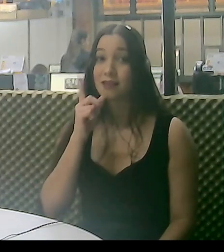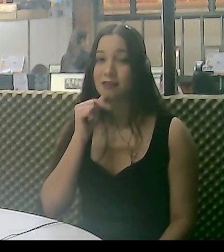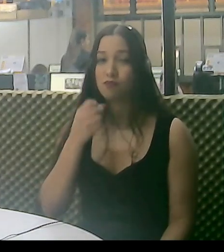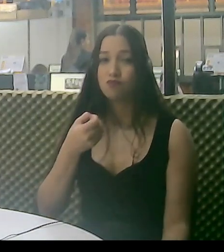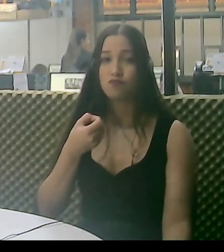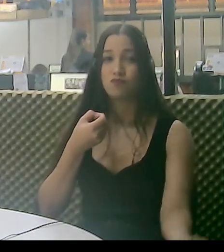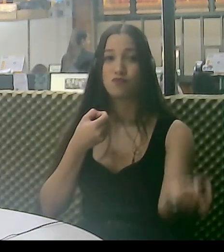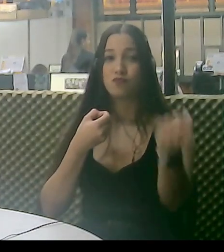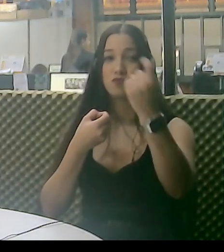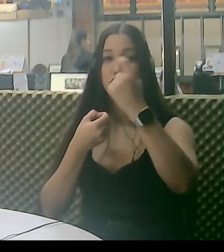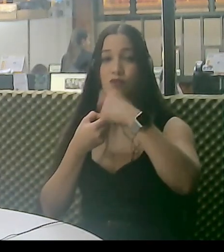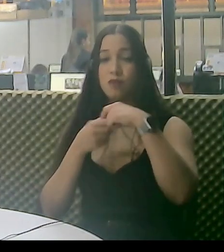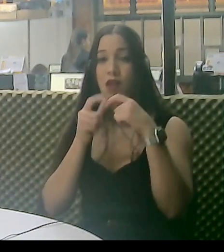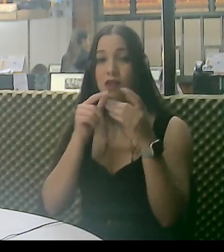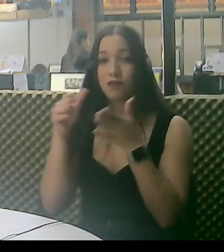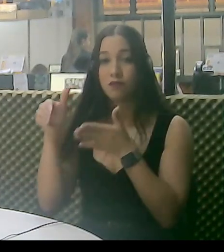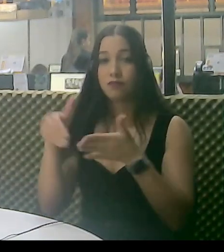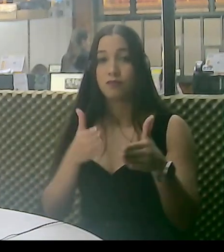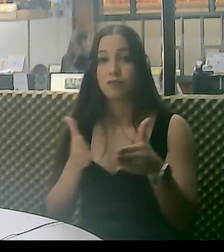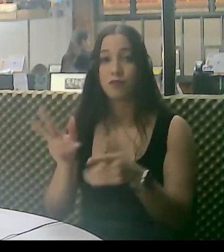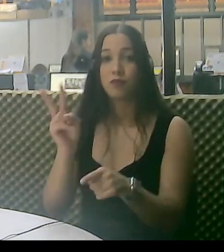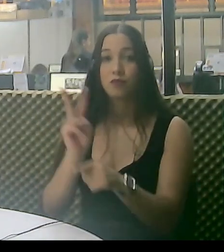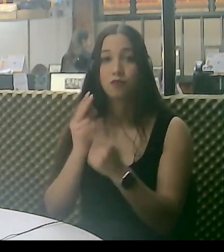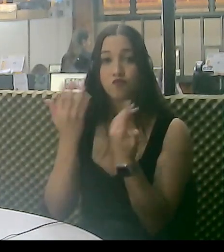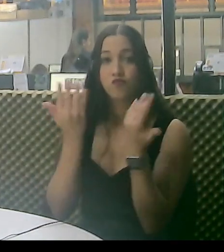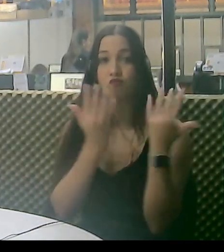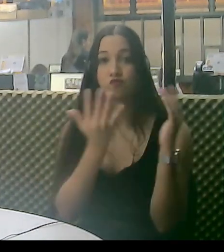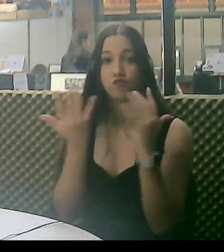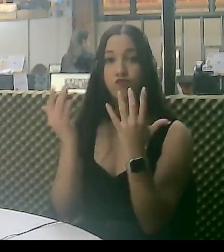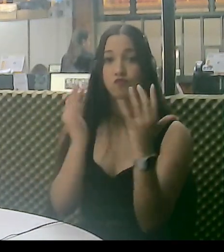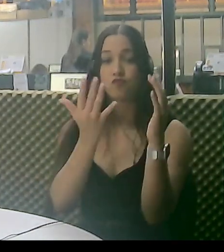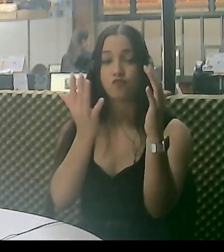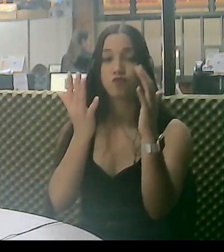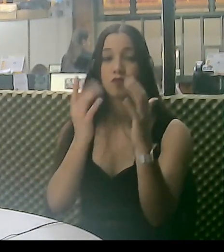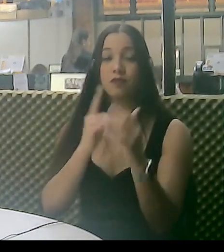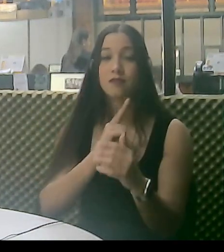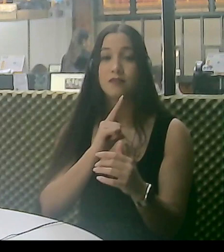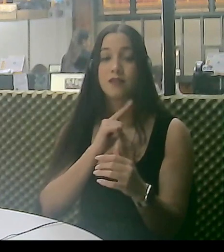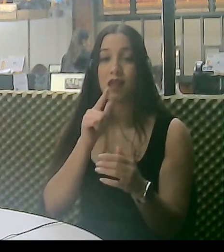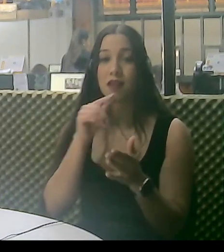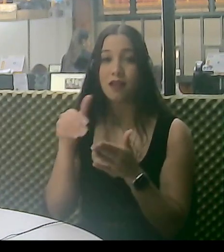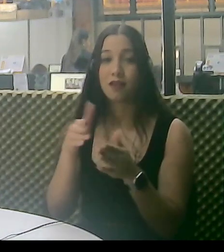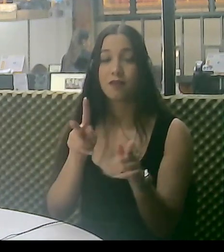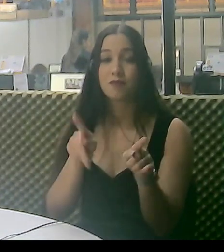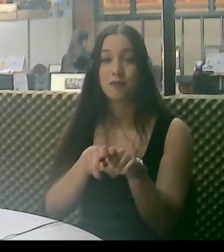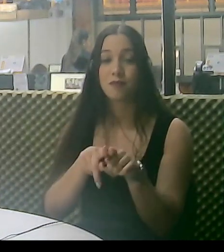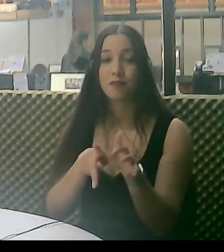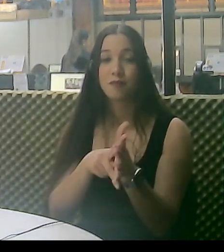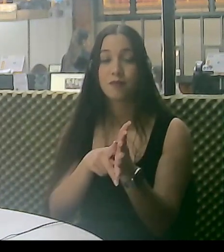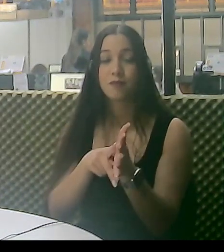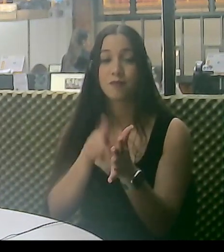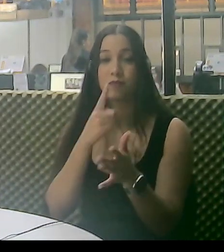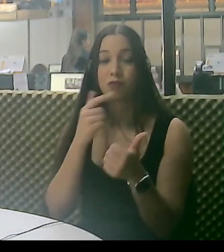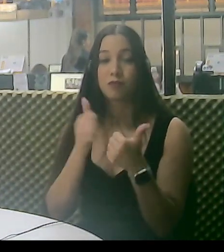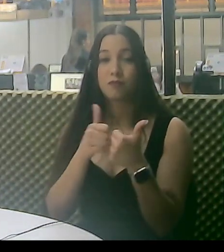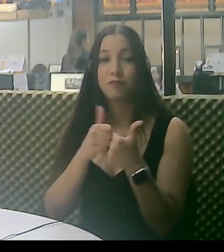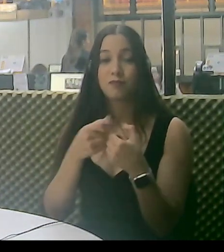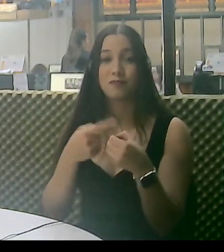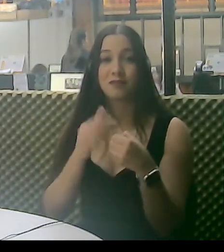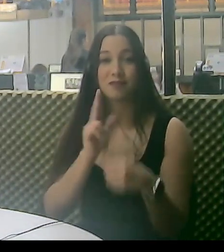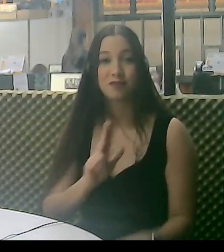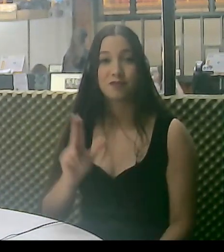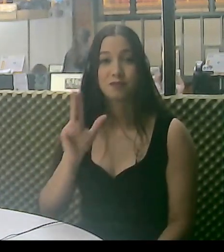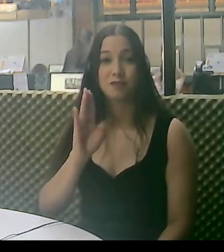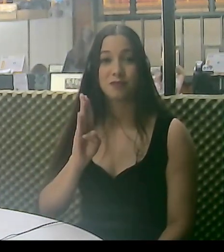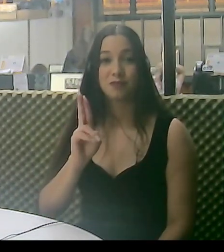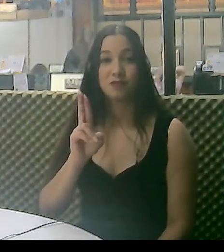lá onde começa o rio para proteger as nascentes e as matas ciliares dos rios que abastecem Uberlândia. É o